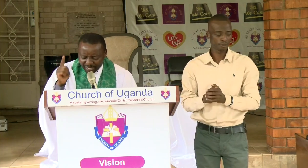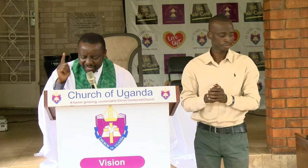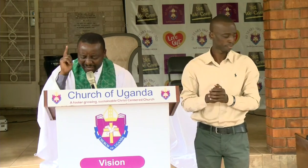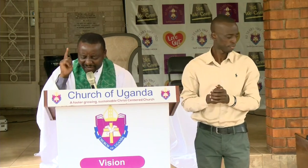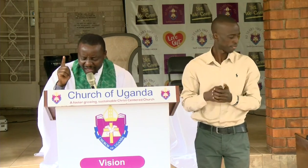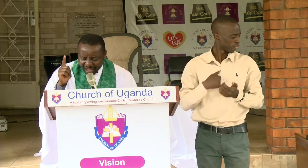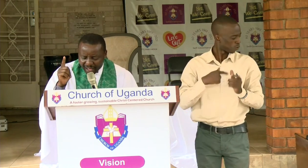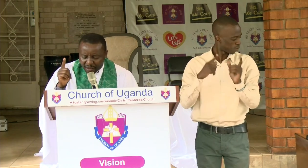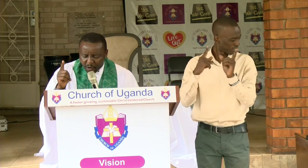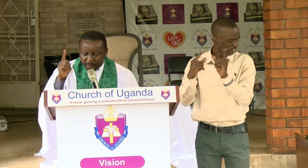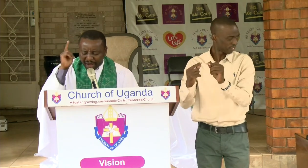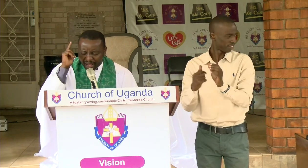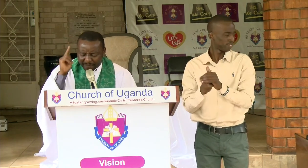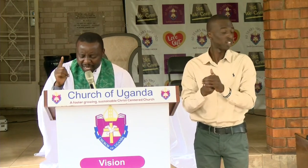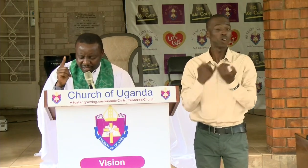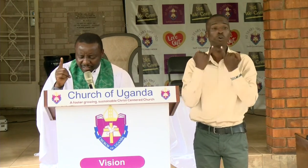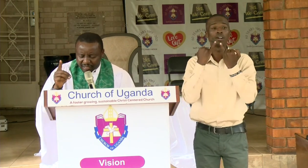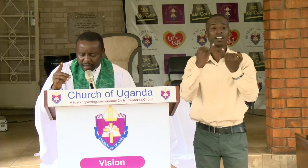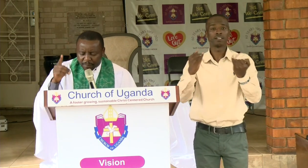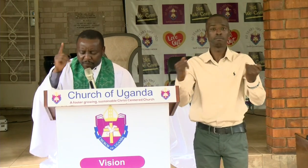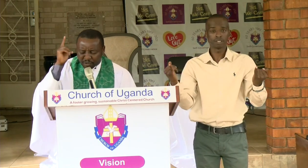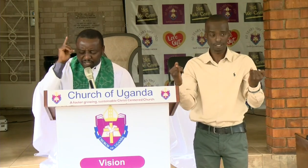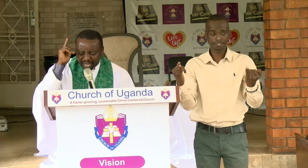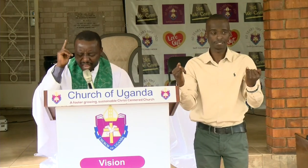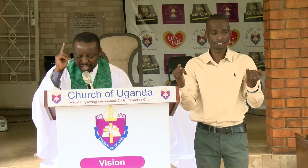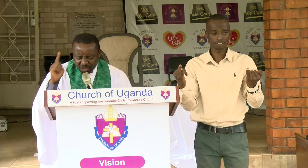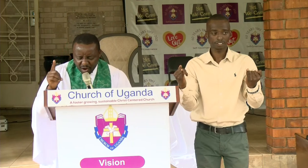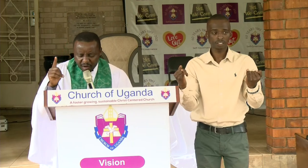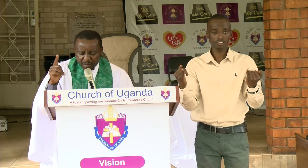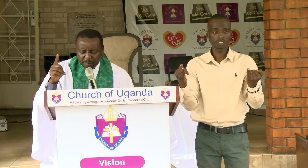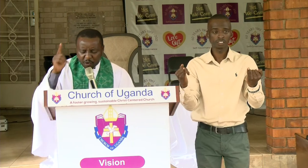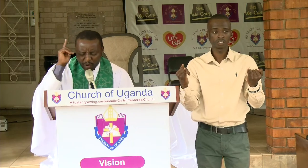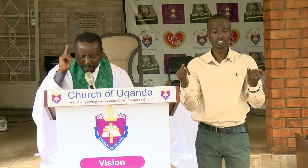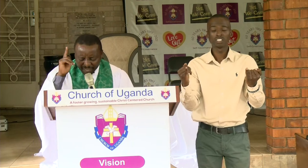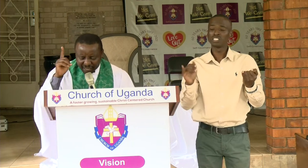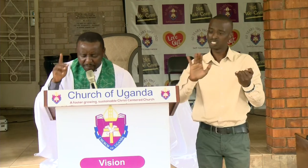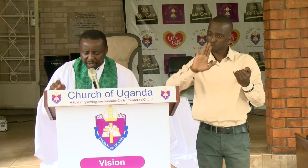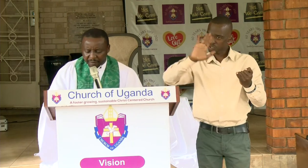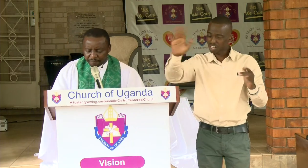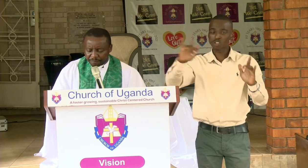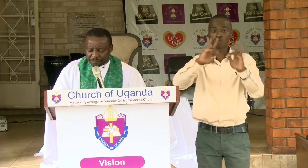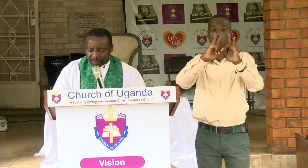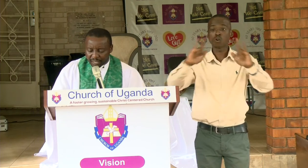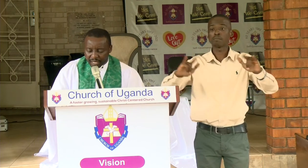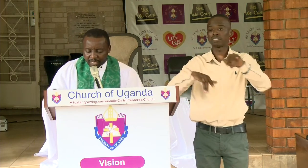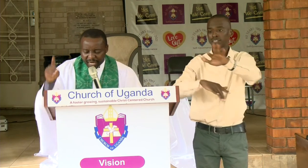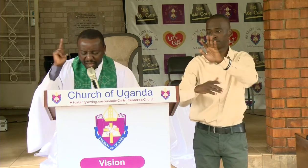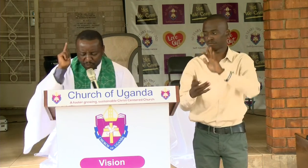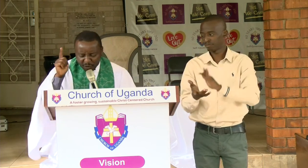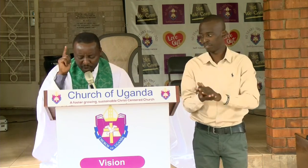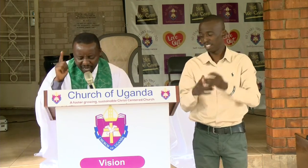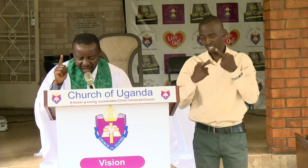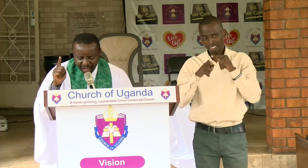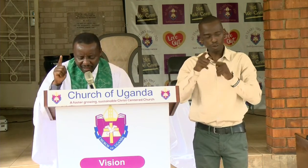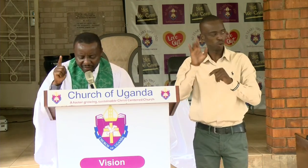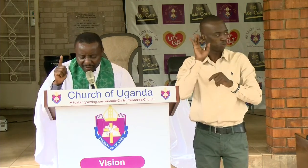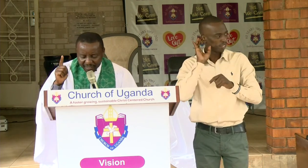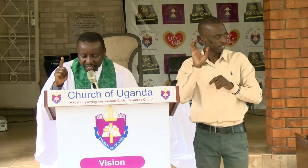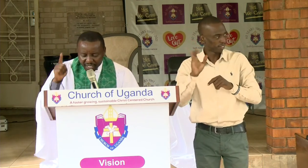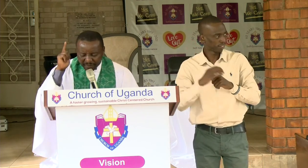naye gwe genda obagambe nti muddeeyo mu weema zammwe naye gwe